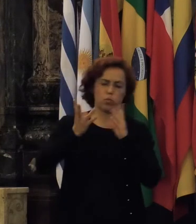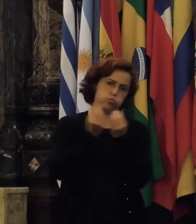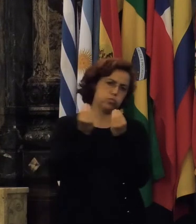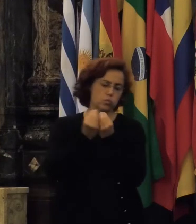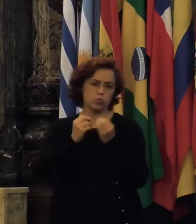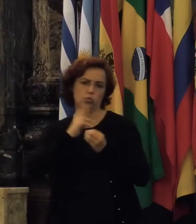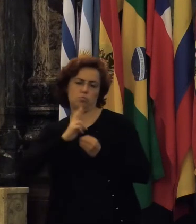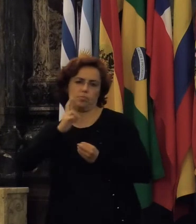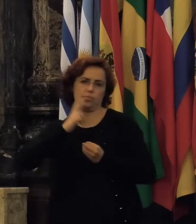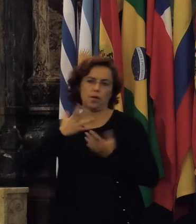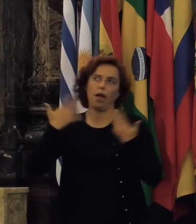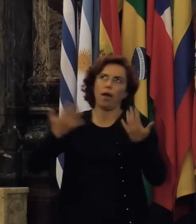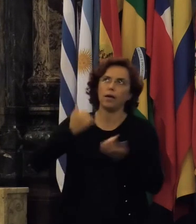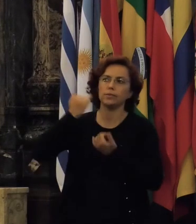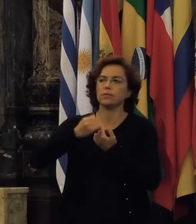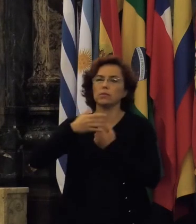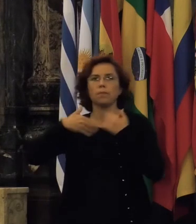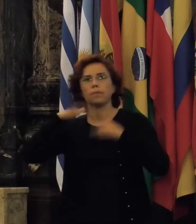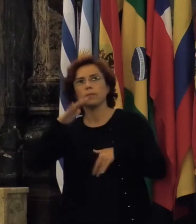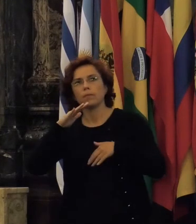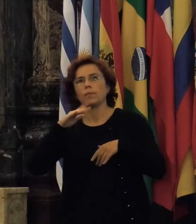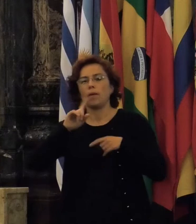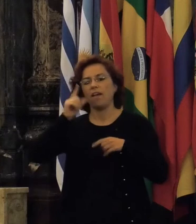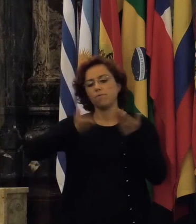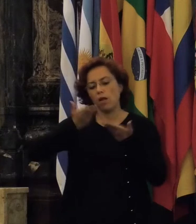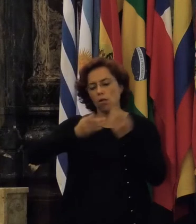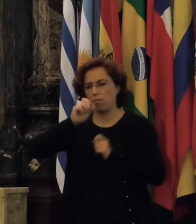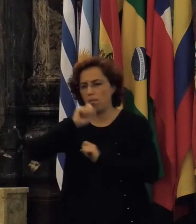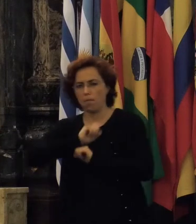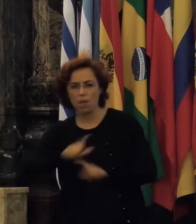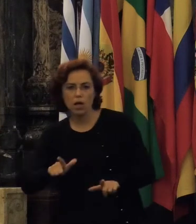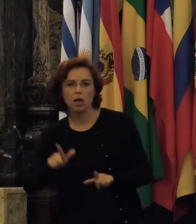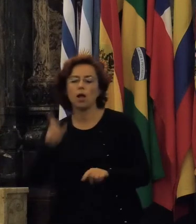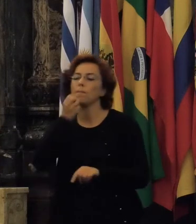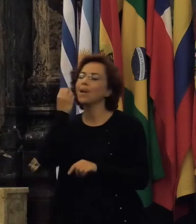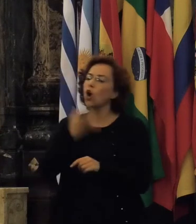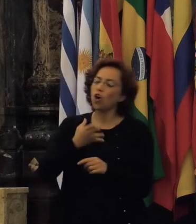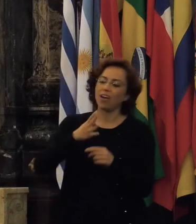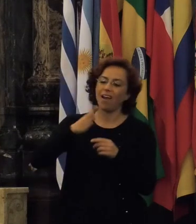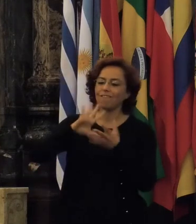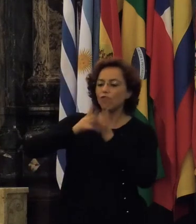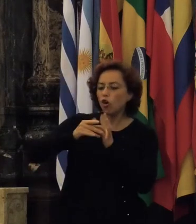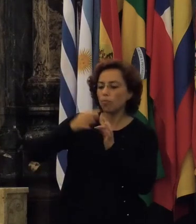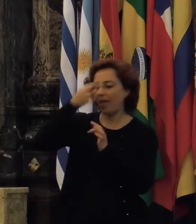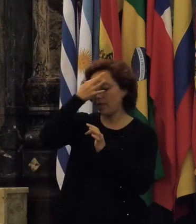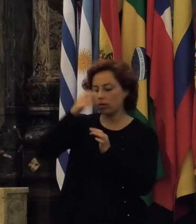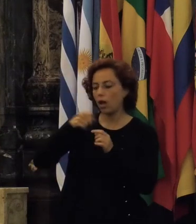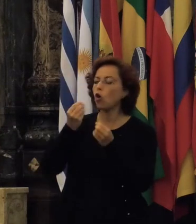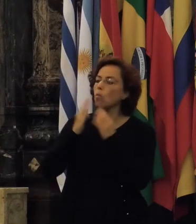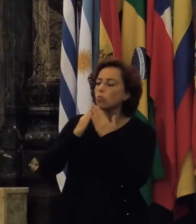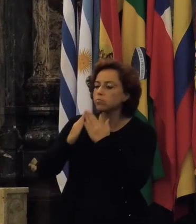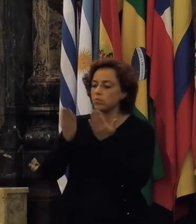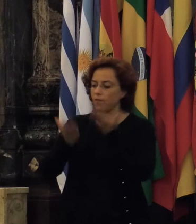claro. Lo que pasa es que fueron más... mal evaluados, lo que pasa que tenemos que mejorar las técnicas de evaluación, lo que pasa que